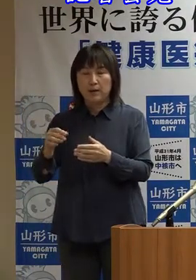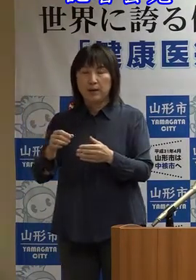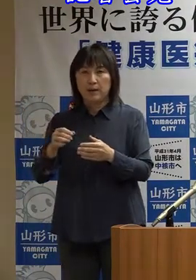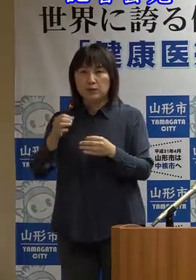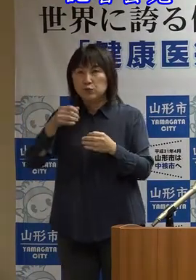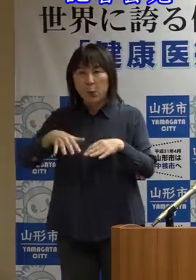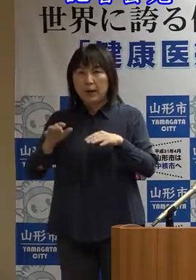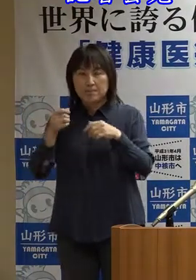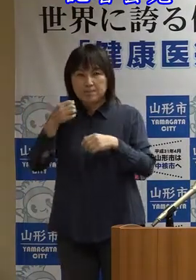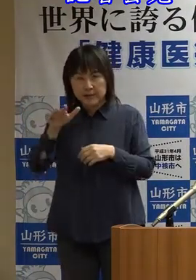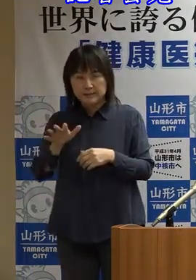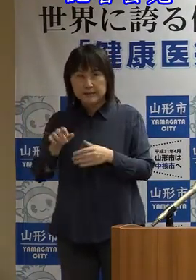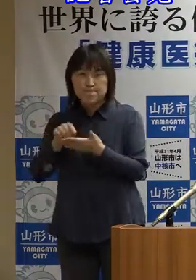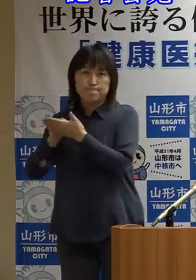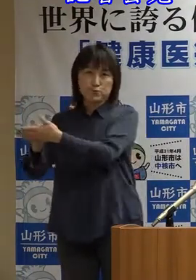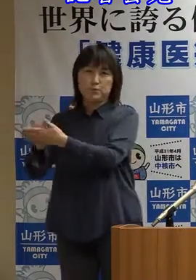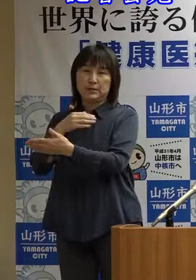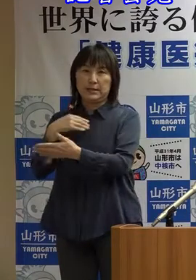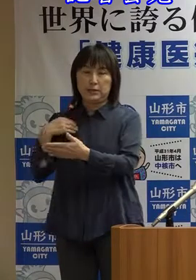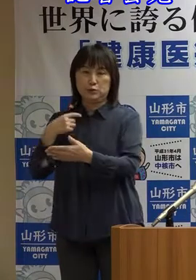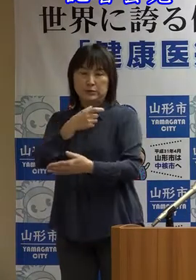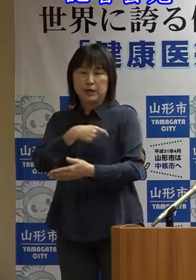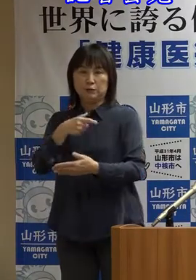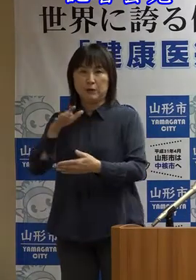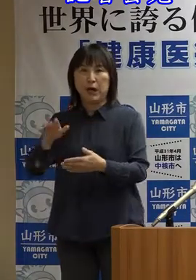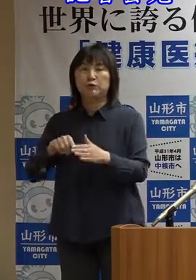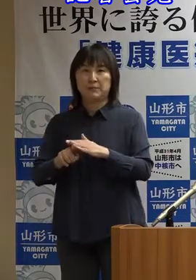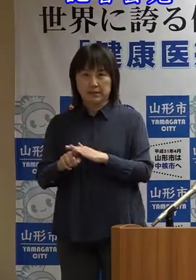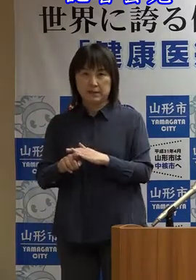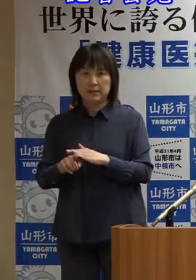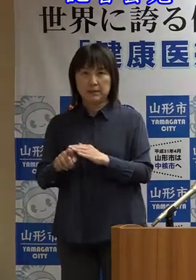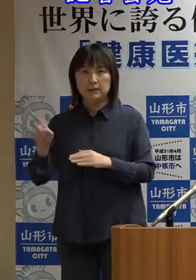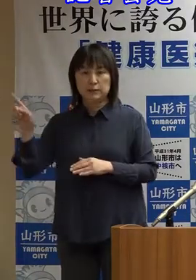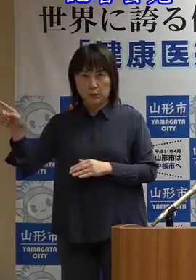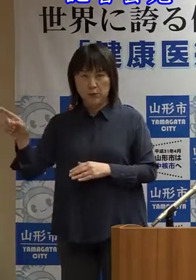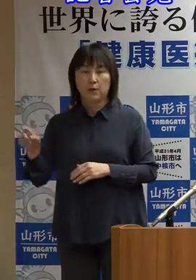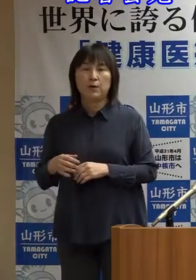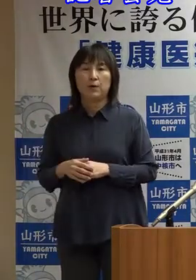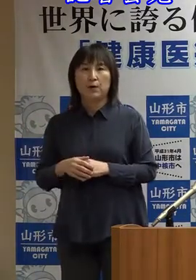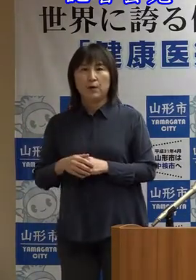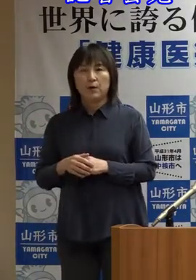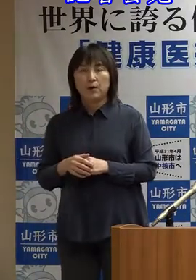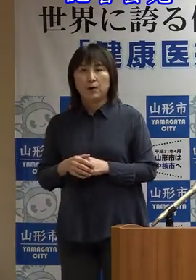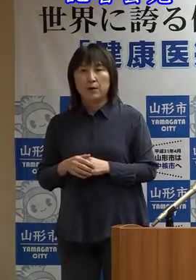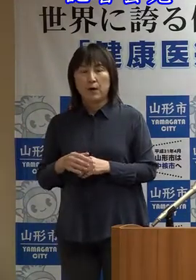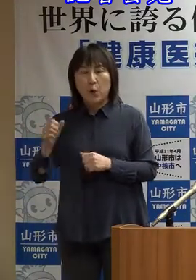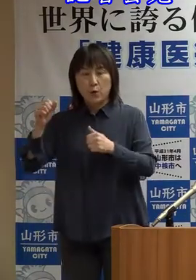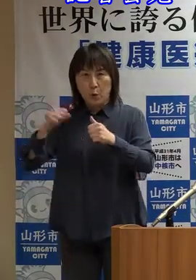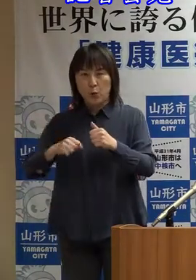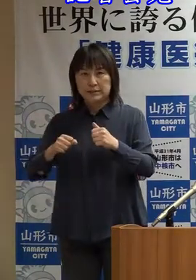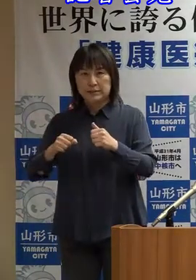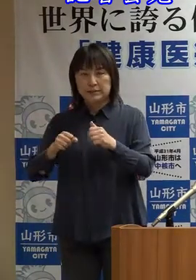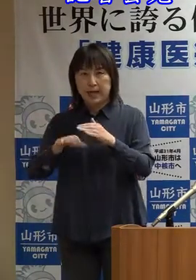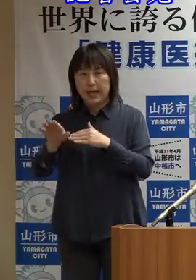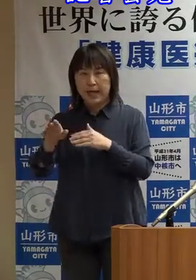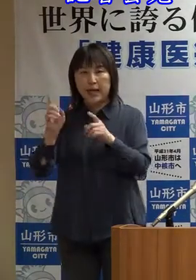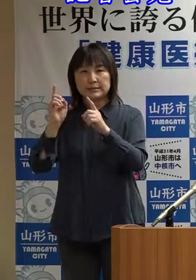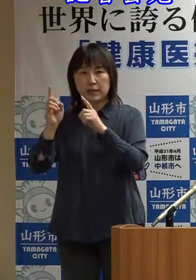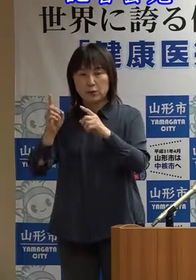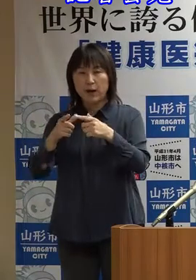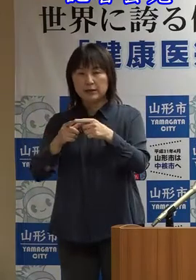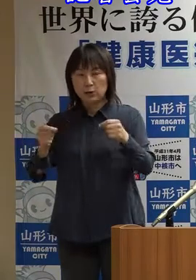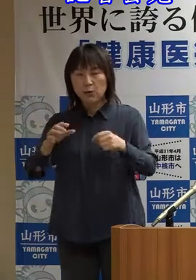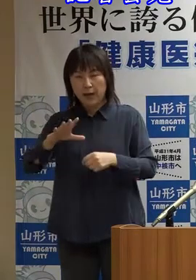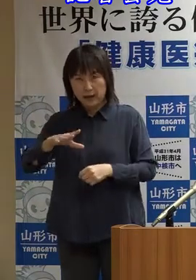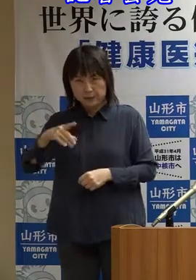で応募できる資格を得ることになります。アカデミー賞によるドキュメンタリー部門の公認映画祭では日本初であ